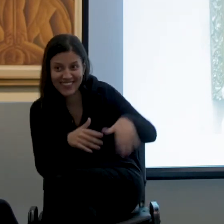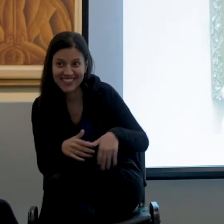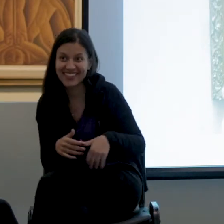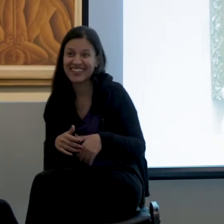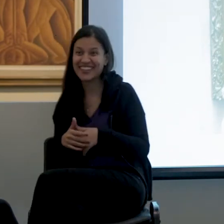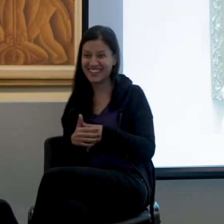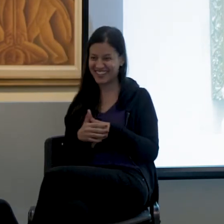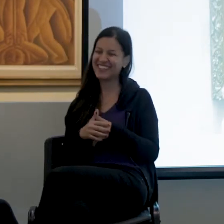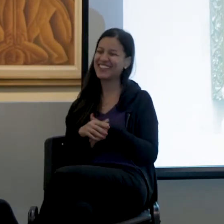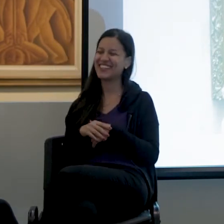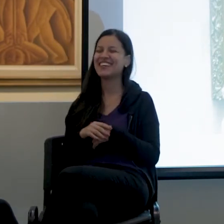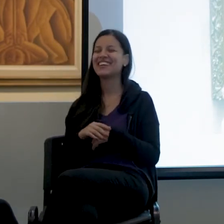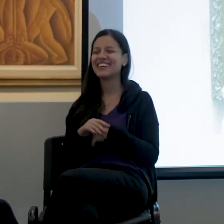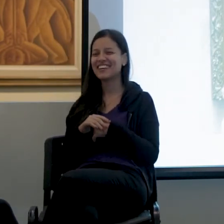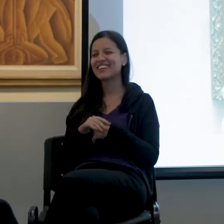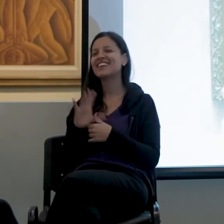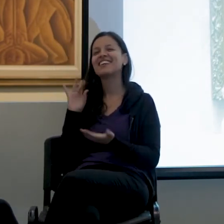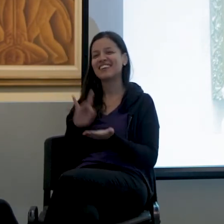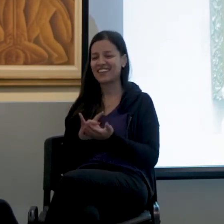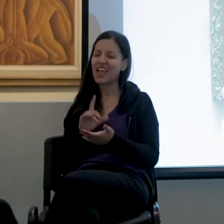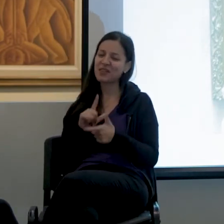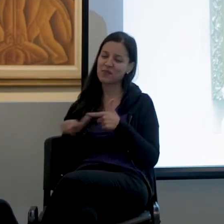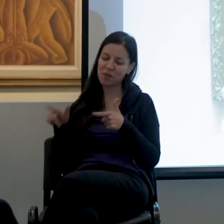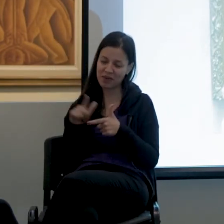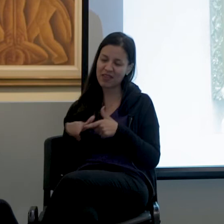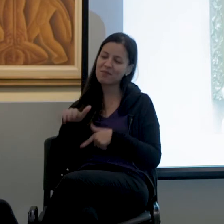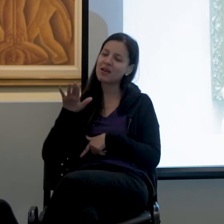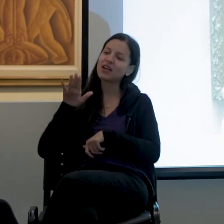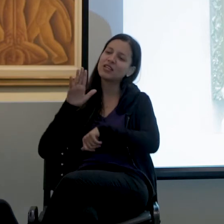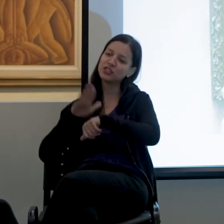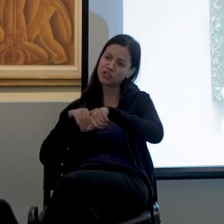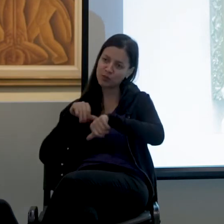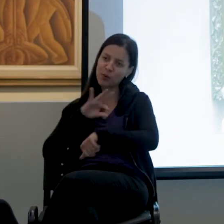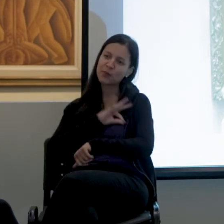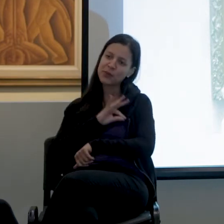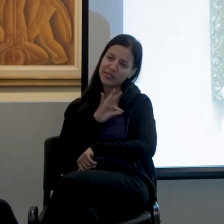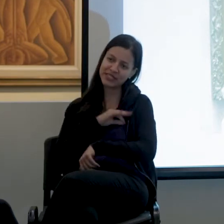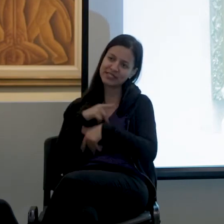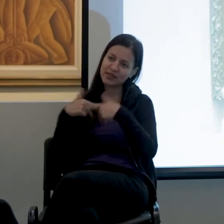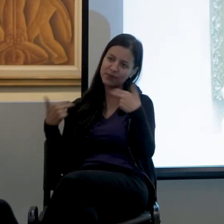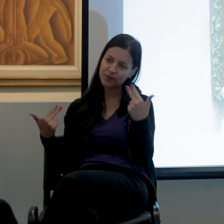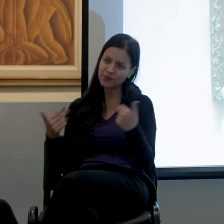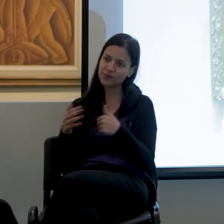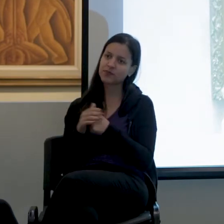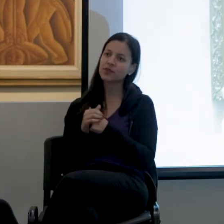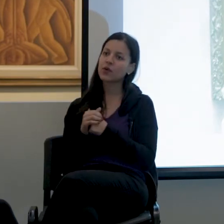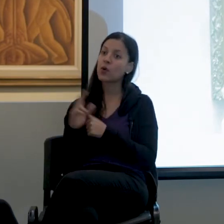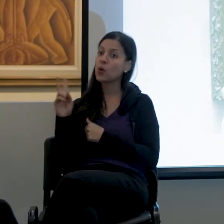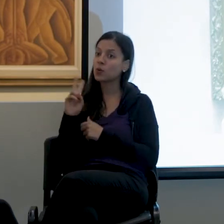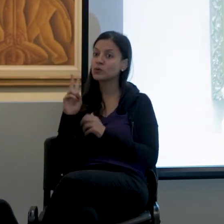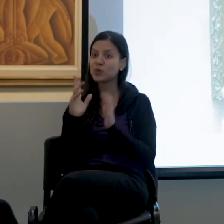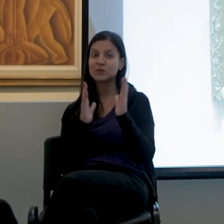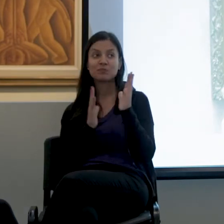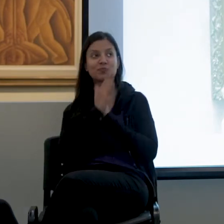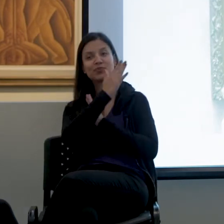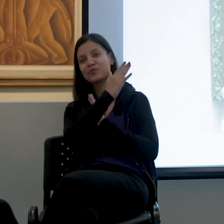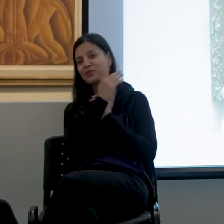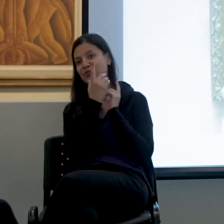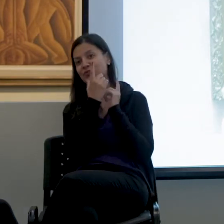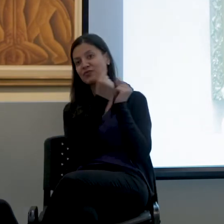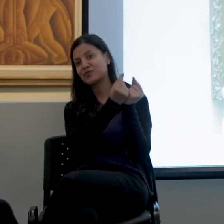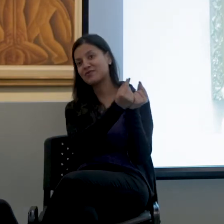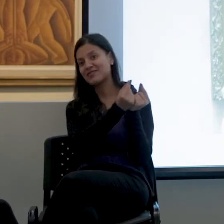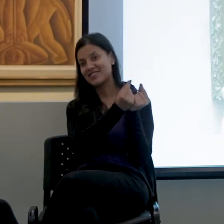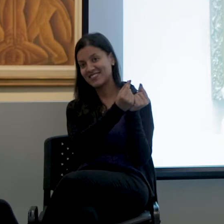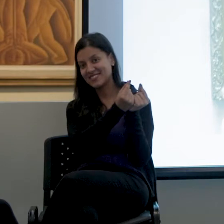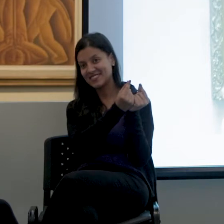Picasso e o Apollinaire. E aí, de fato, deu problema. Chamaram a polícia, aqueles escambau todo. Os dois se mandaram, fugiram.